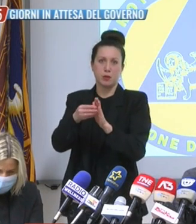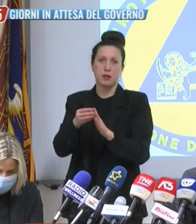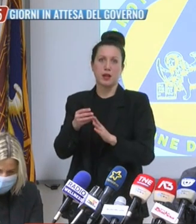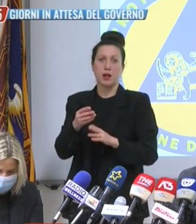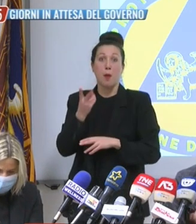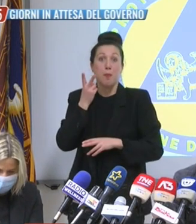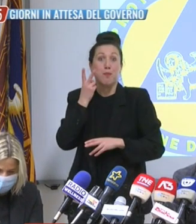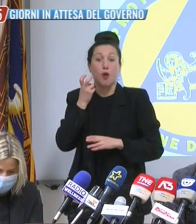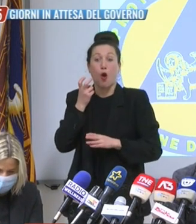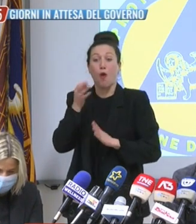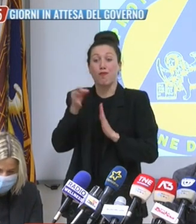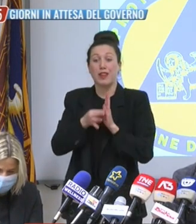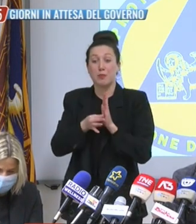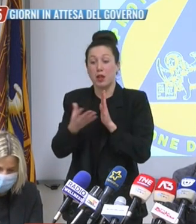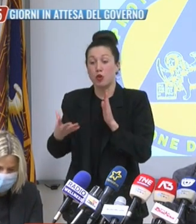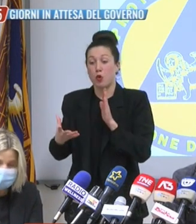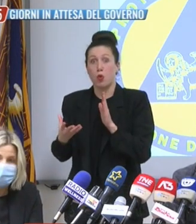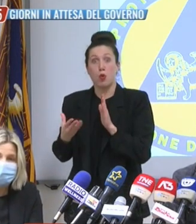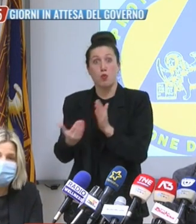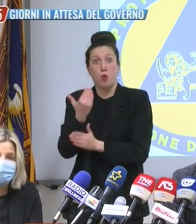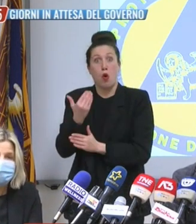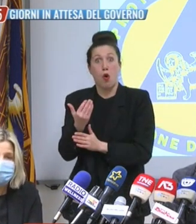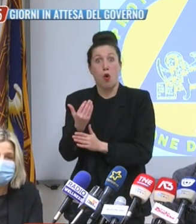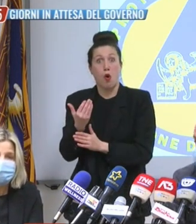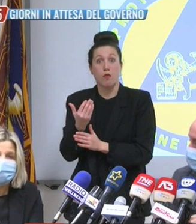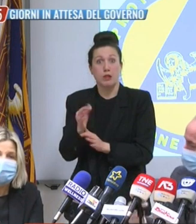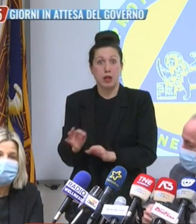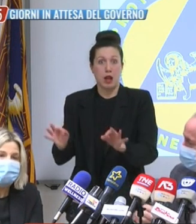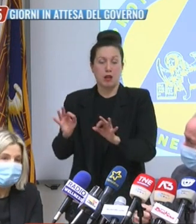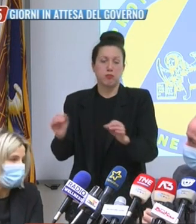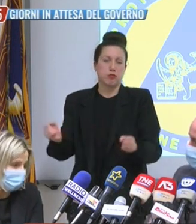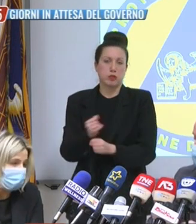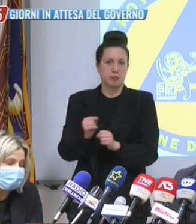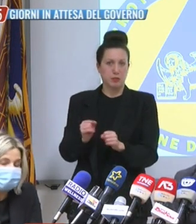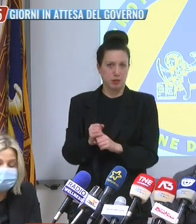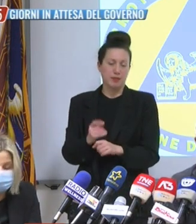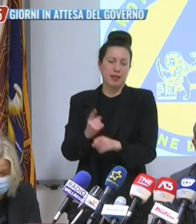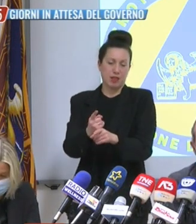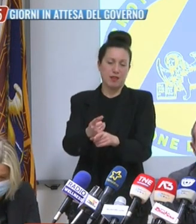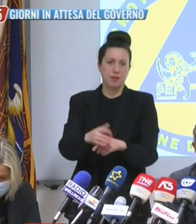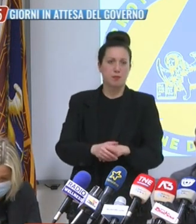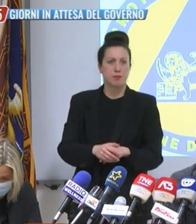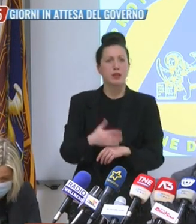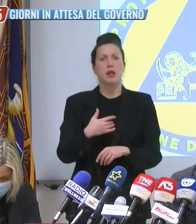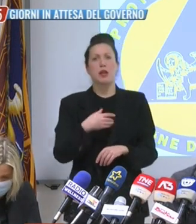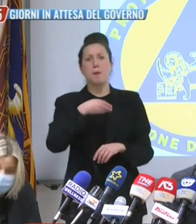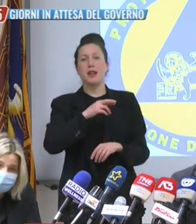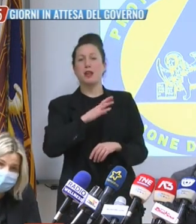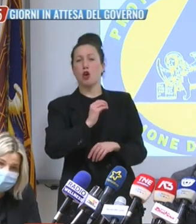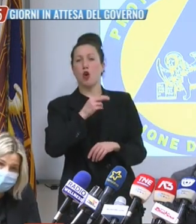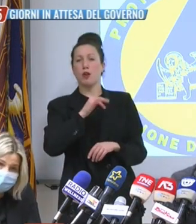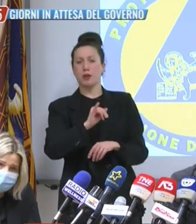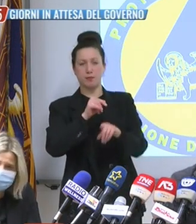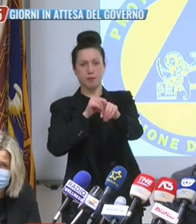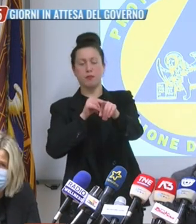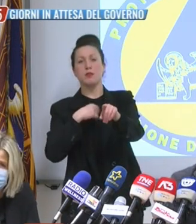Grazie. Prego. Altre domande, Marchiori? Sì, Presidente, mi scusi, forse mi è sfuggito. Prego. Eventualmente la